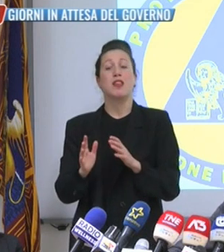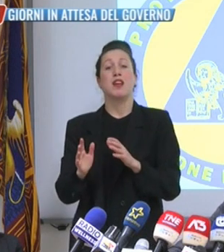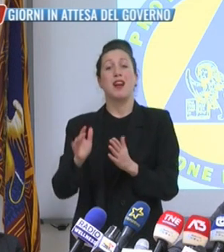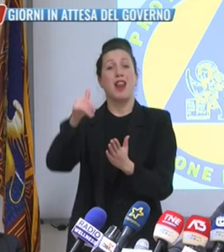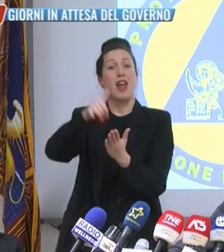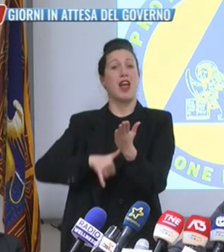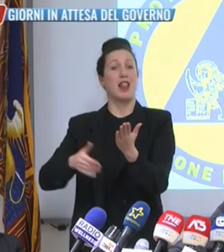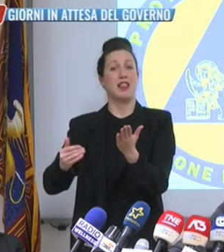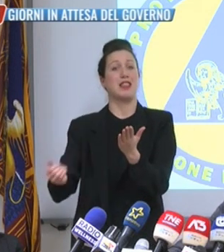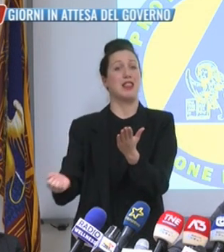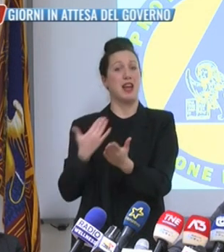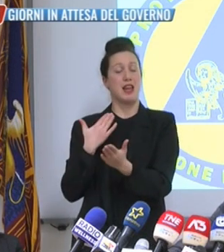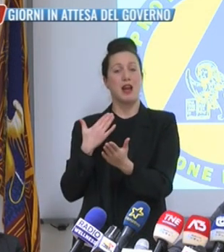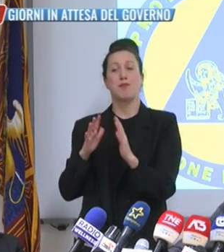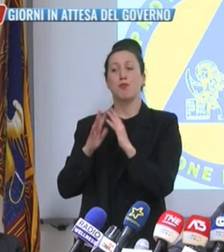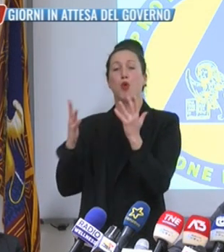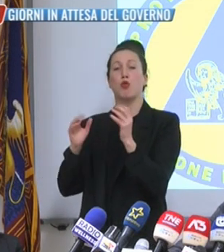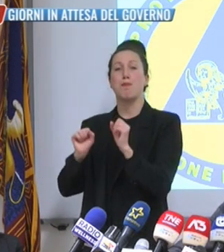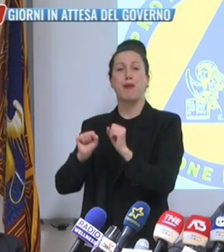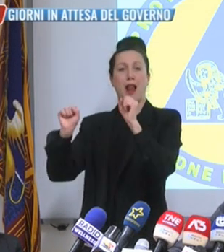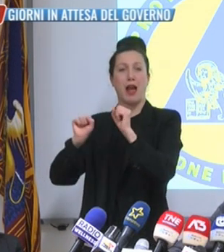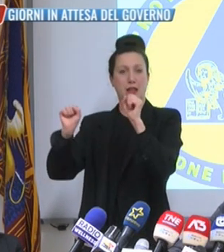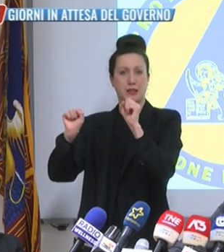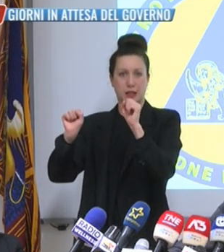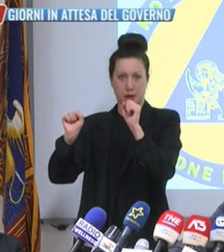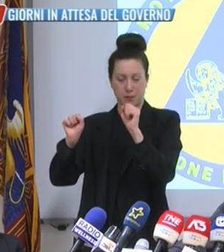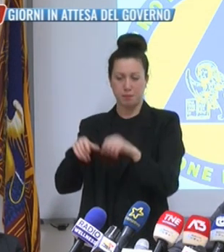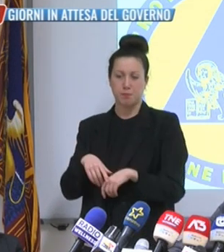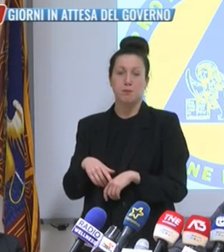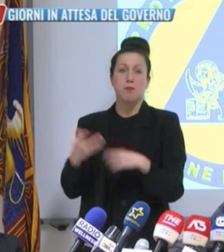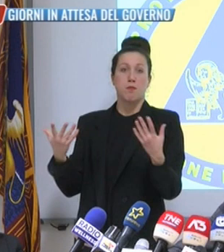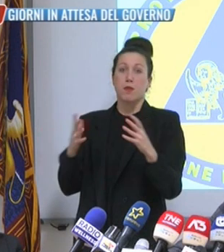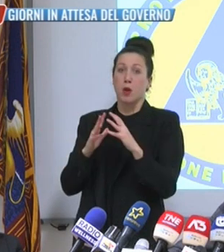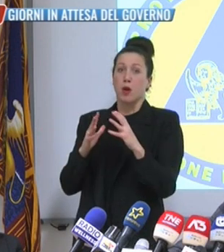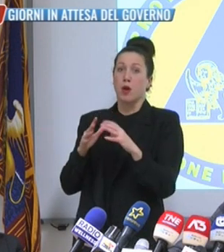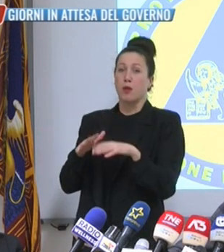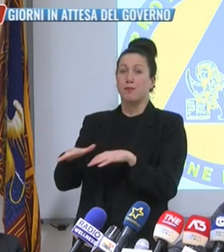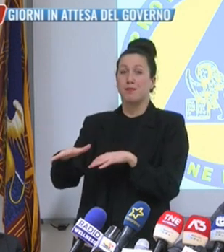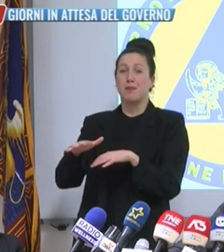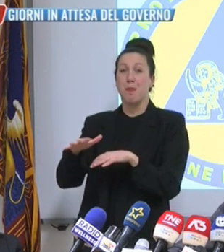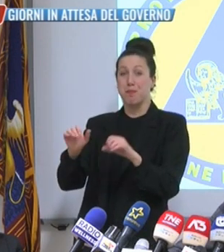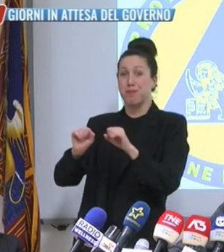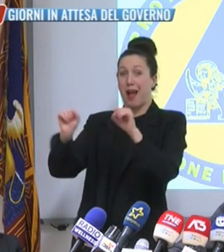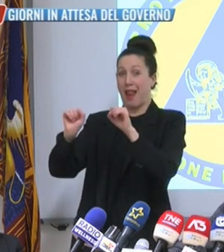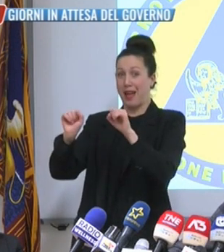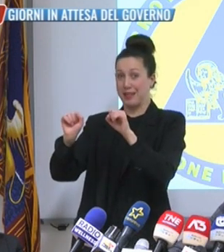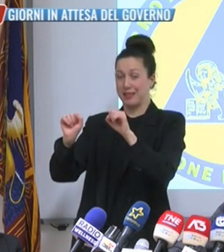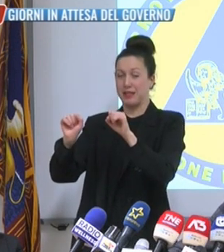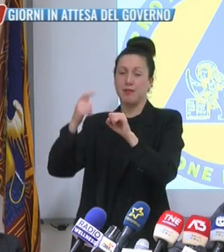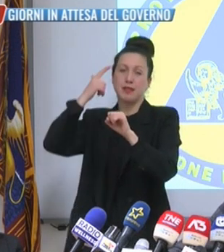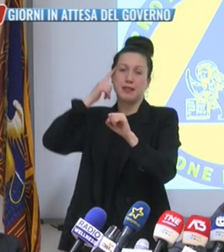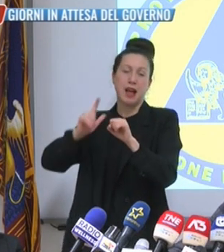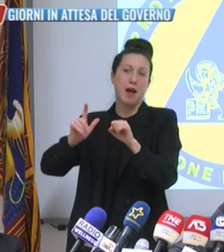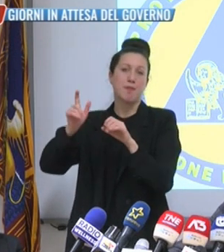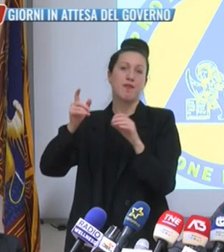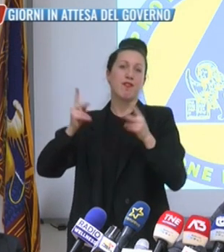chiedono, ben sapendo che le decisioni partono ovviamente dal governo, ma che la regione si possa fare in qualche modo